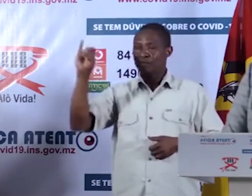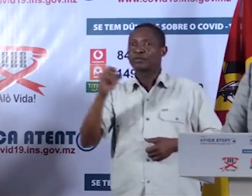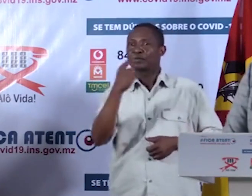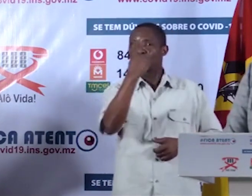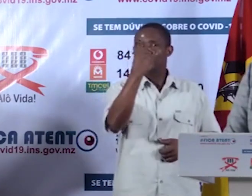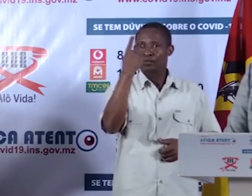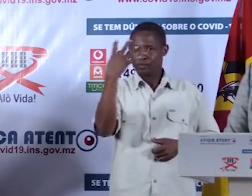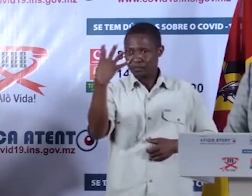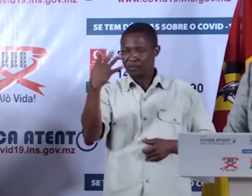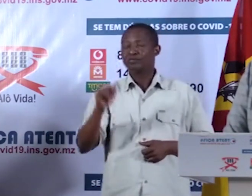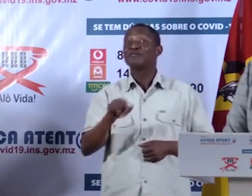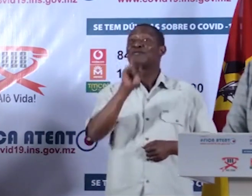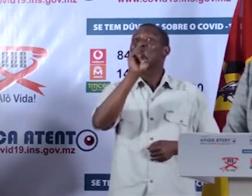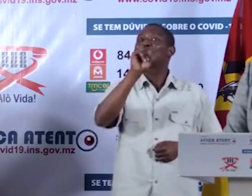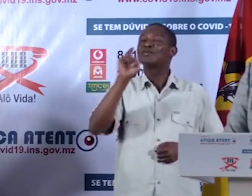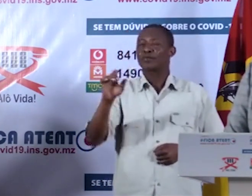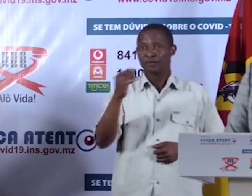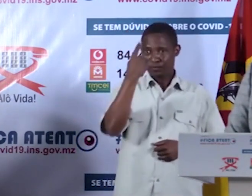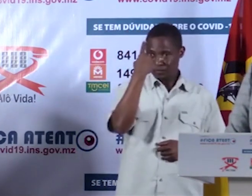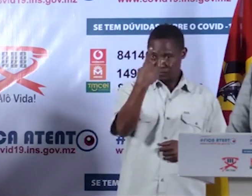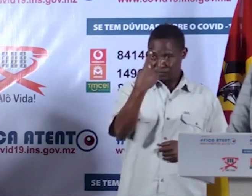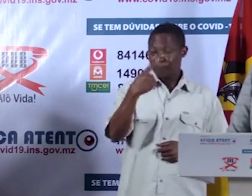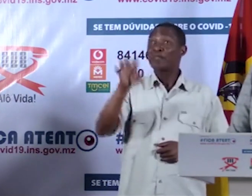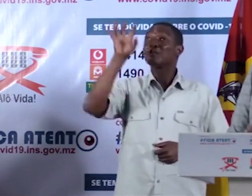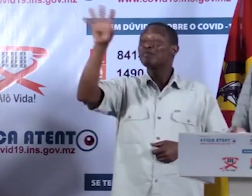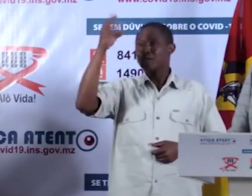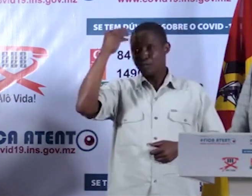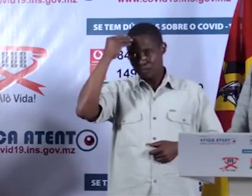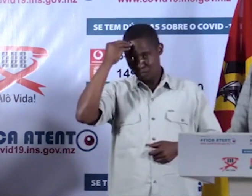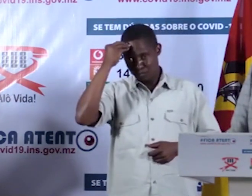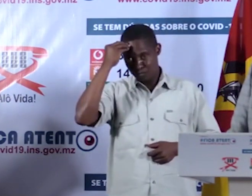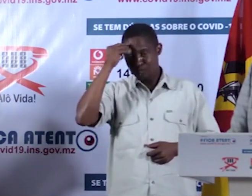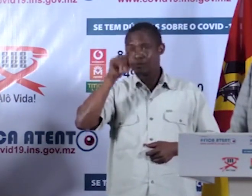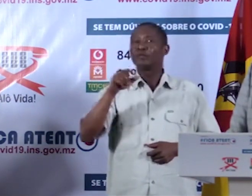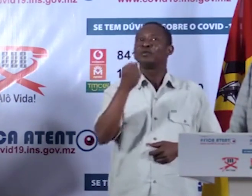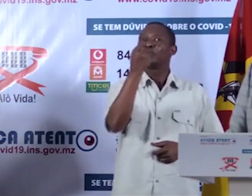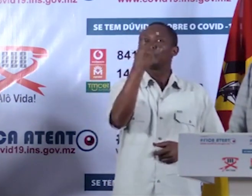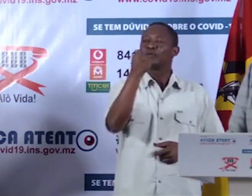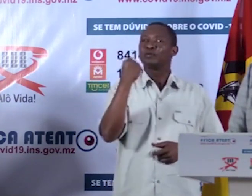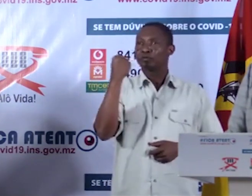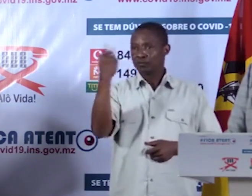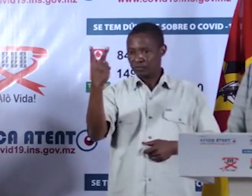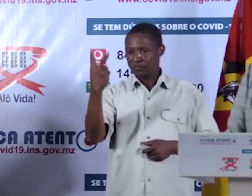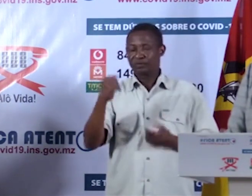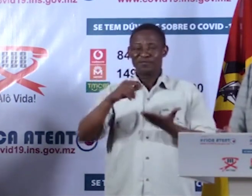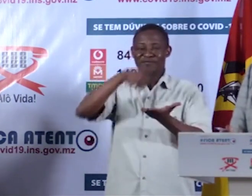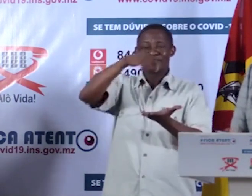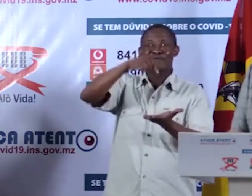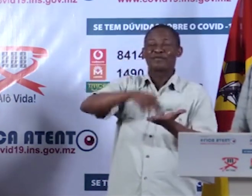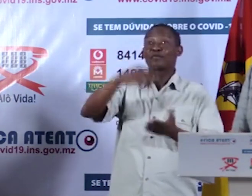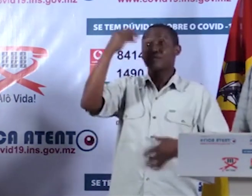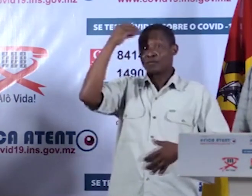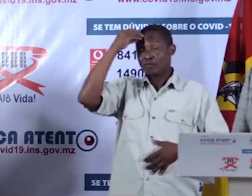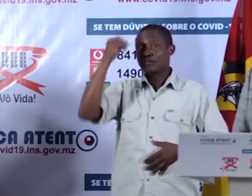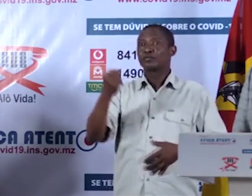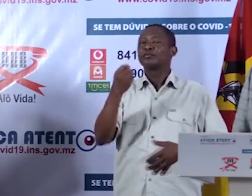da província de Gaza, 22 são da província de Maputo e 61 amostras são da cidade de